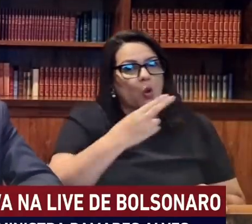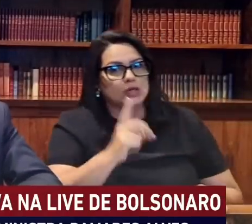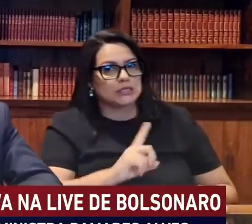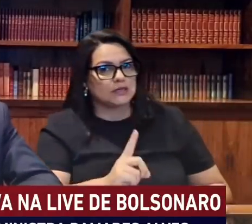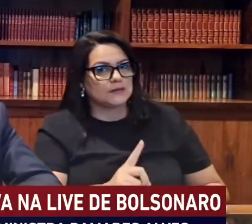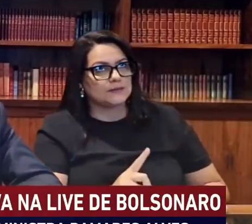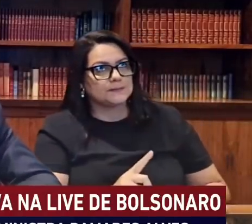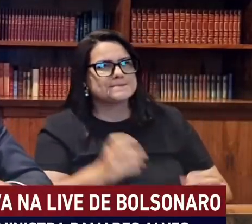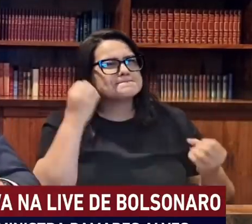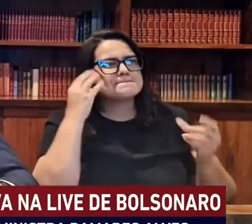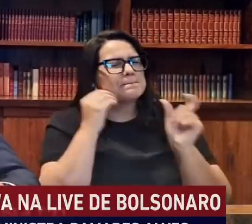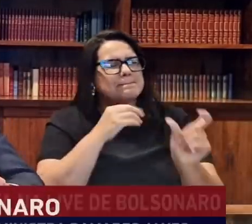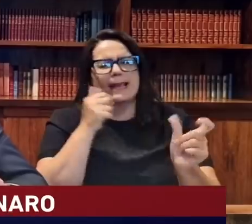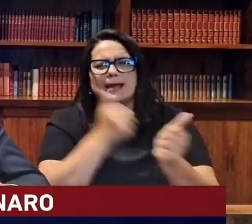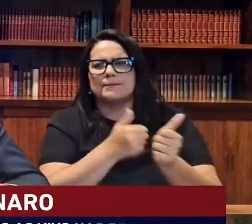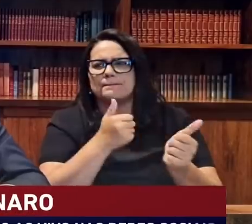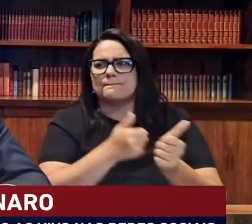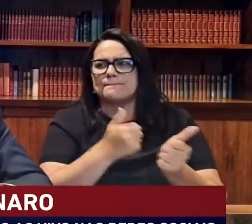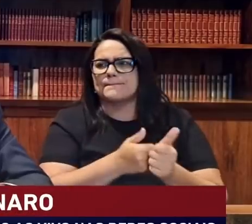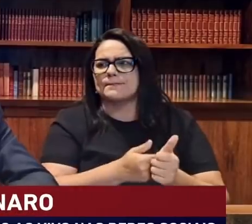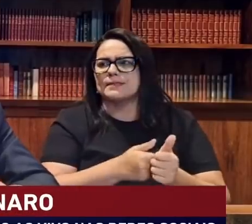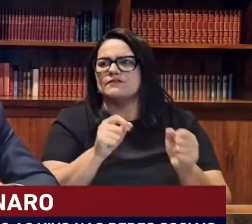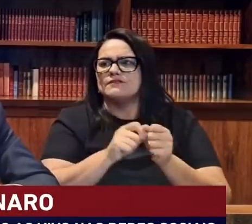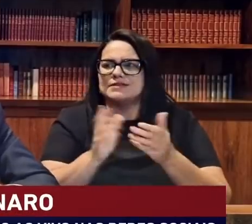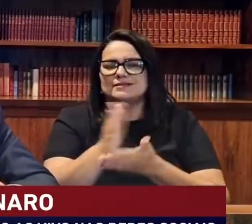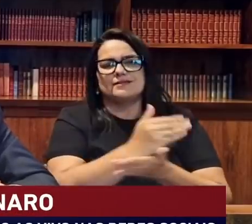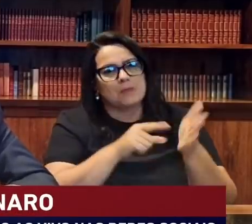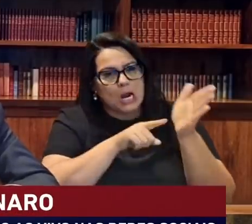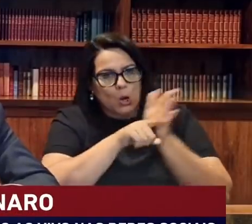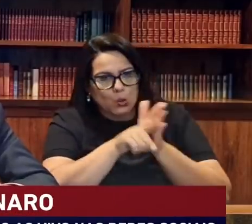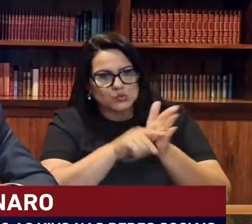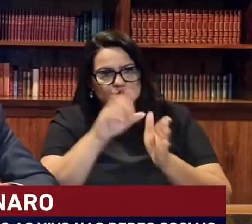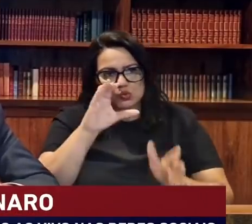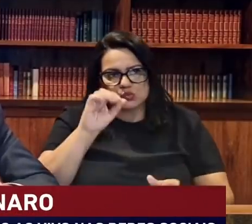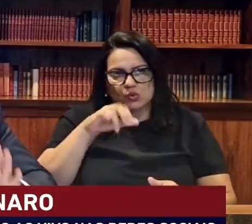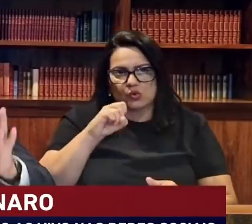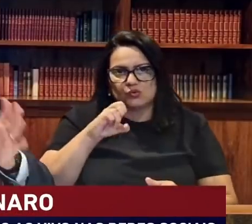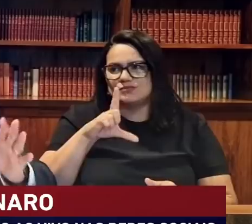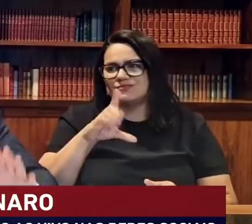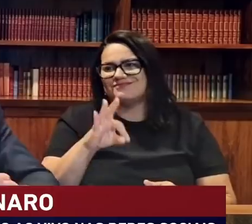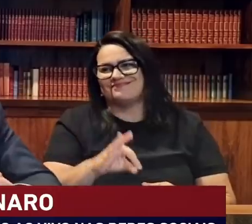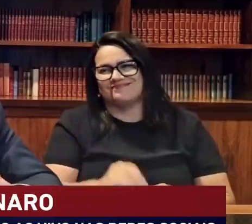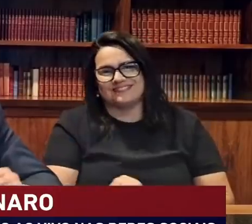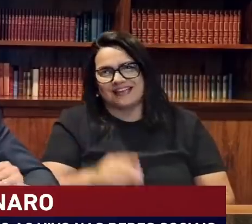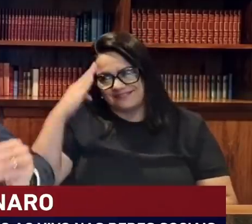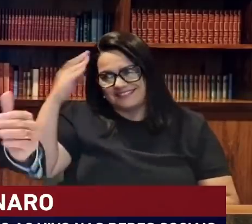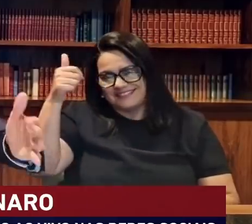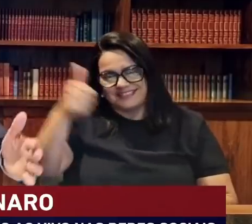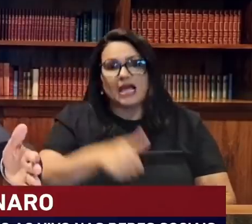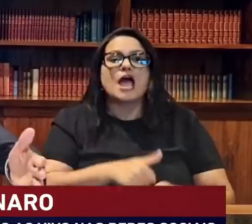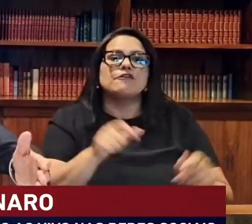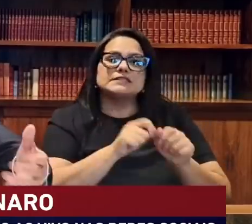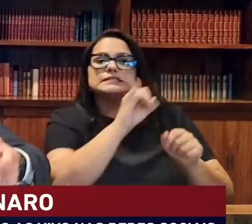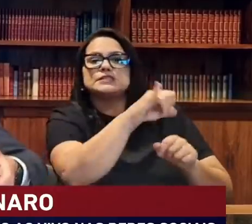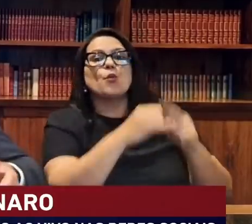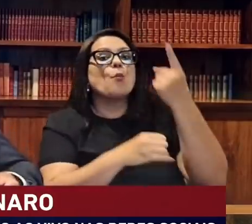Fizeram. Esqueci o termo aqui. Uma consulta, obrigado. Uma consulta. Selva. Uma consulta para saber se uma cidade da